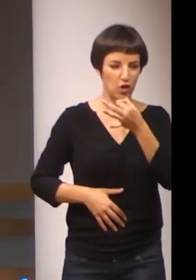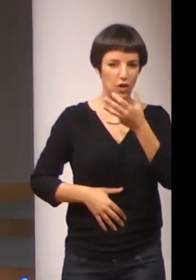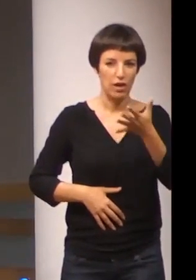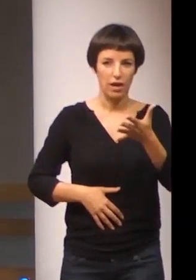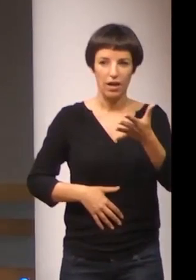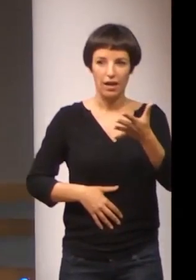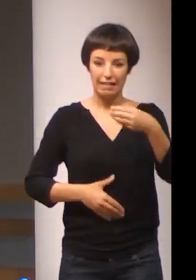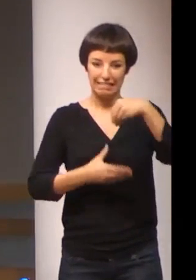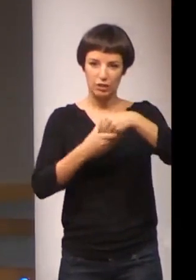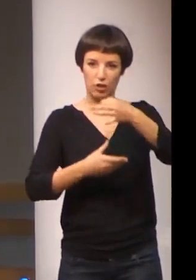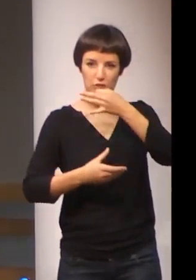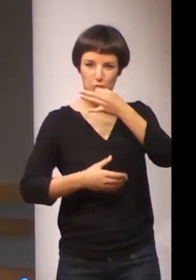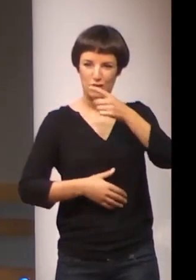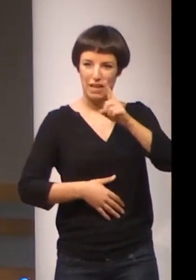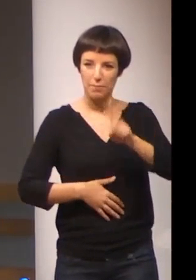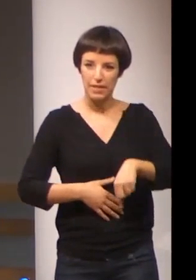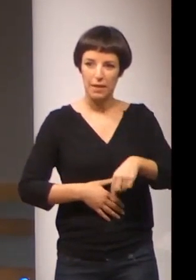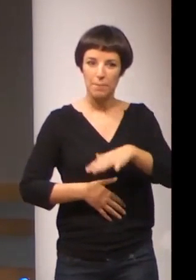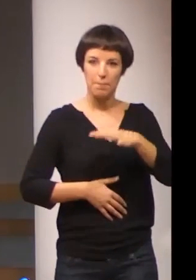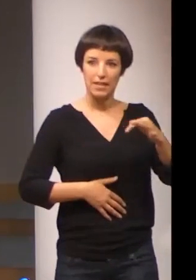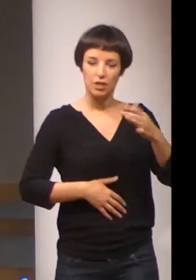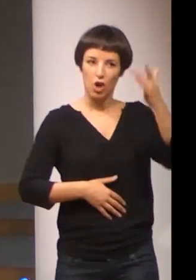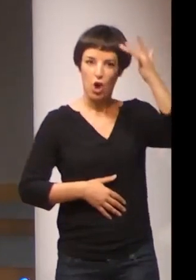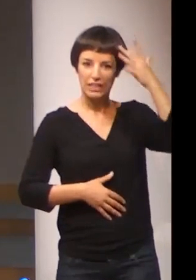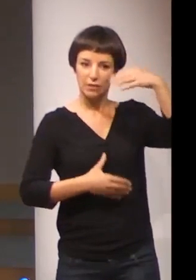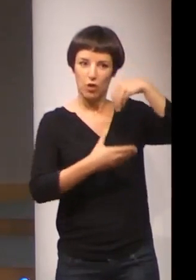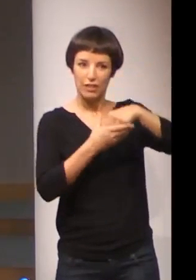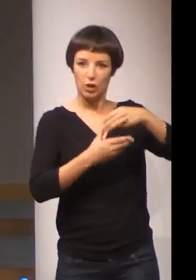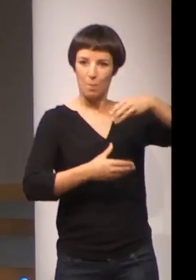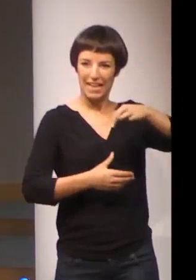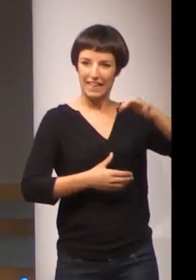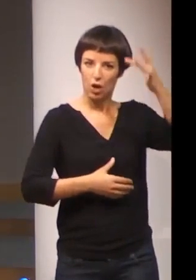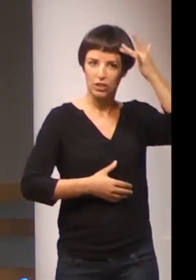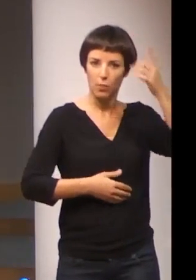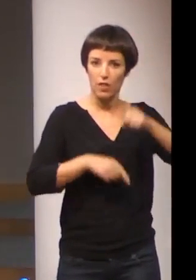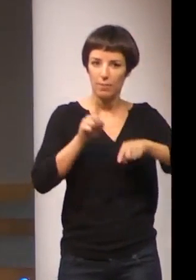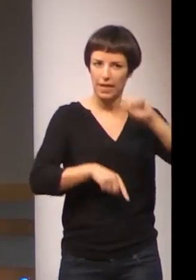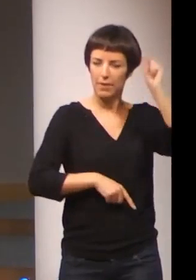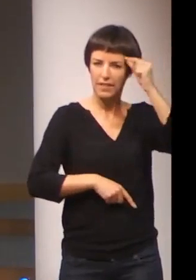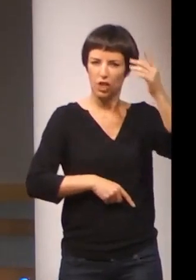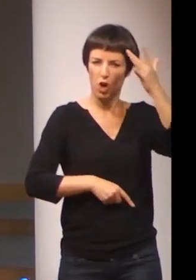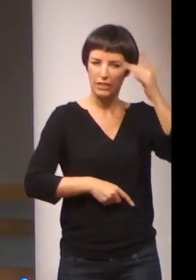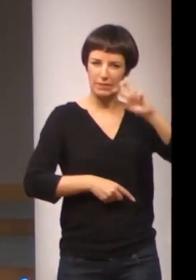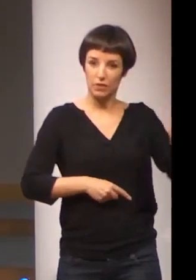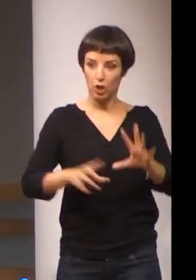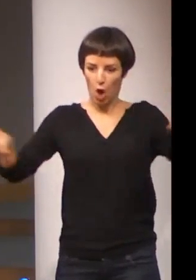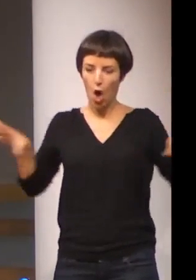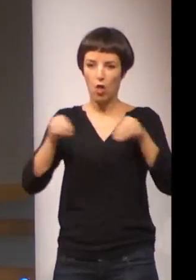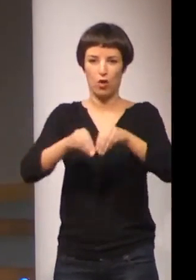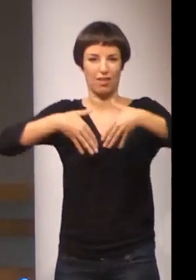metadiscursivo y lo metacognitivo, o las distintas habilidades cognitivas. Y